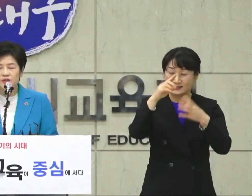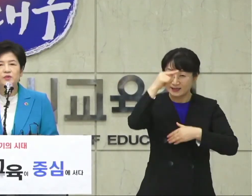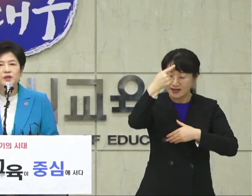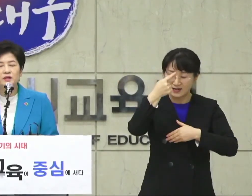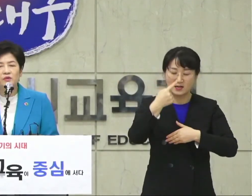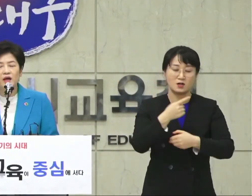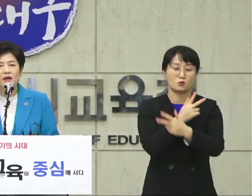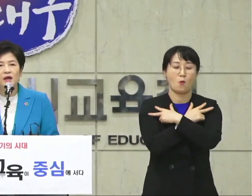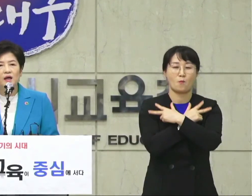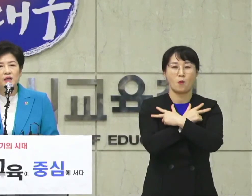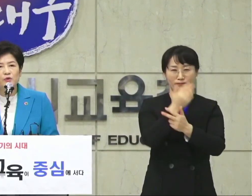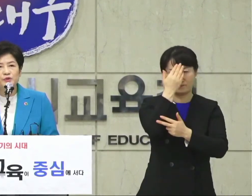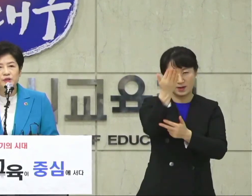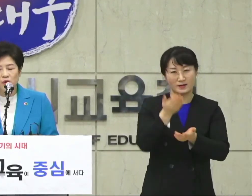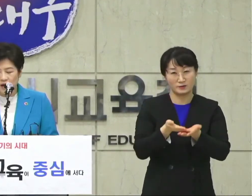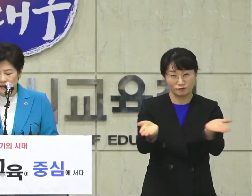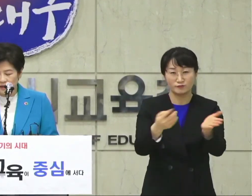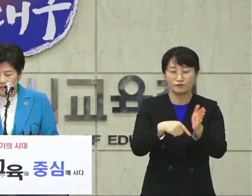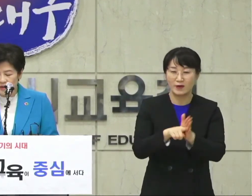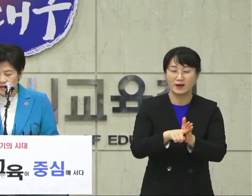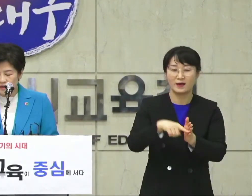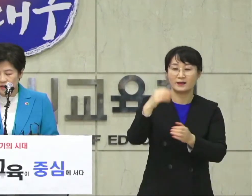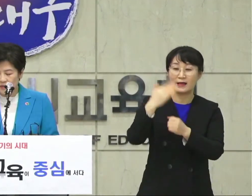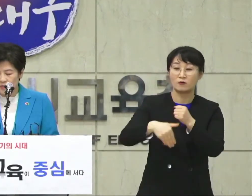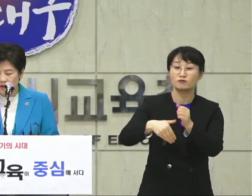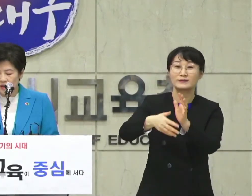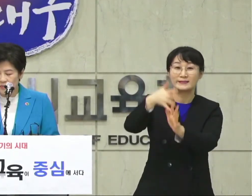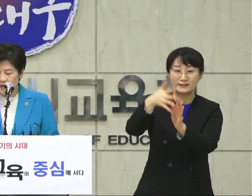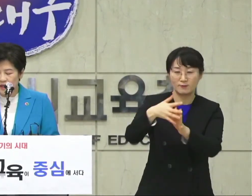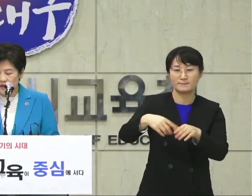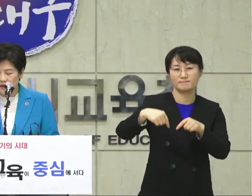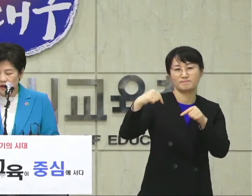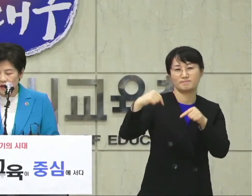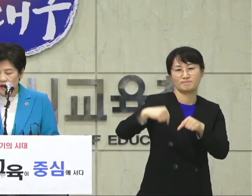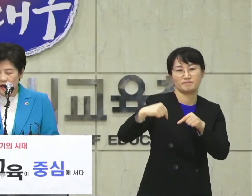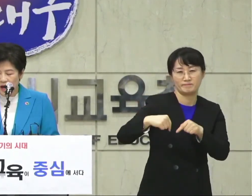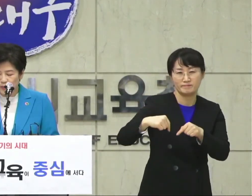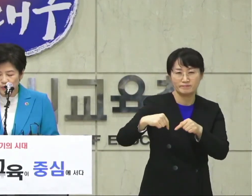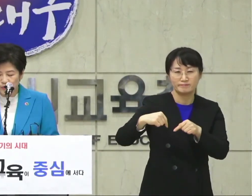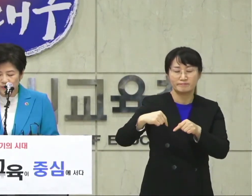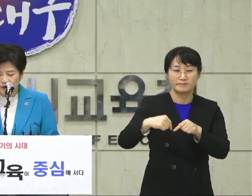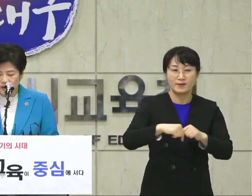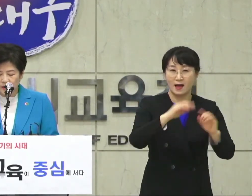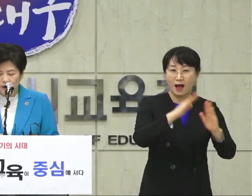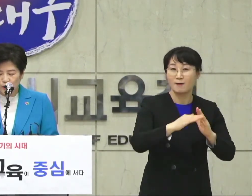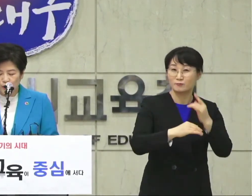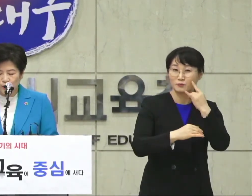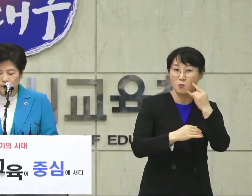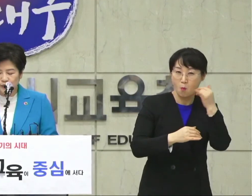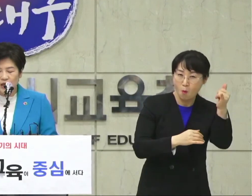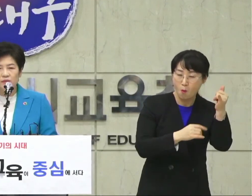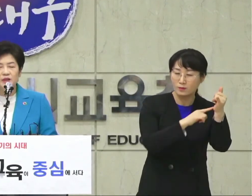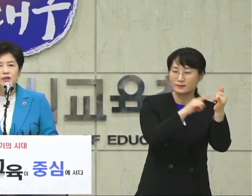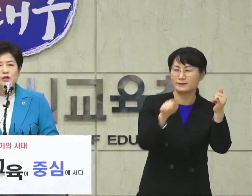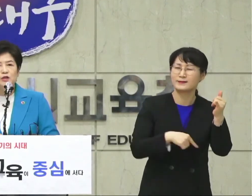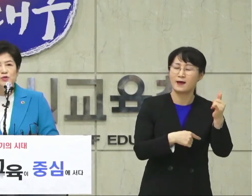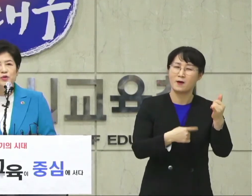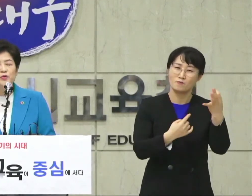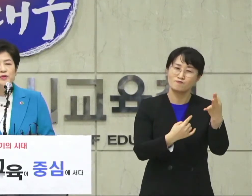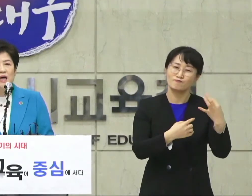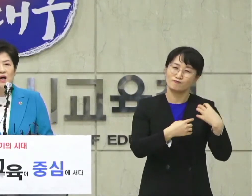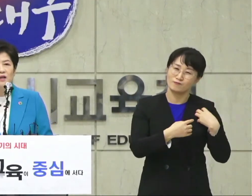신입생 교복 지원을 위해 대구시와 긴밀히 협력하여 학부모님들의 교육비